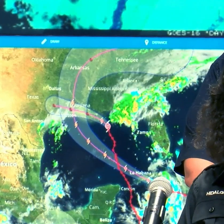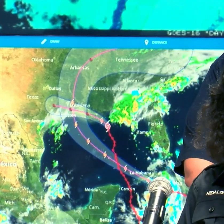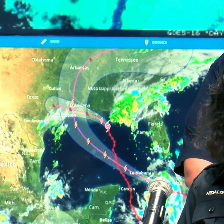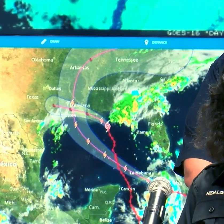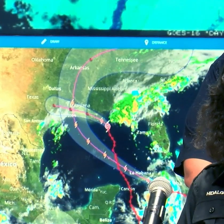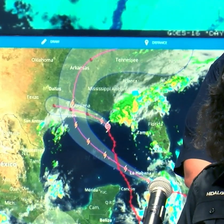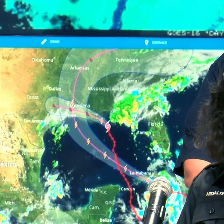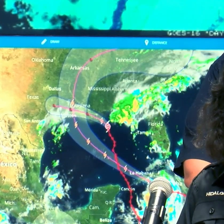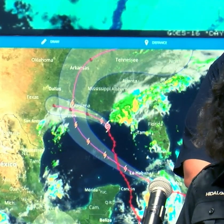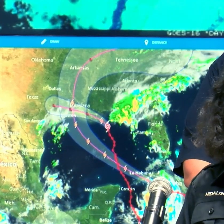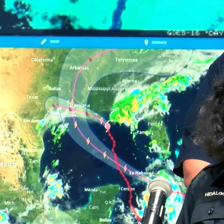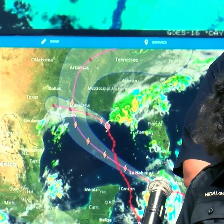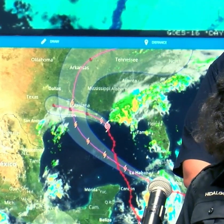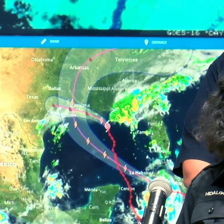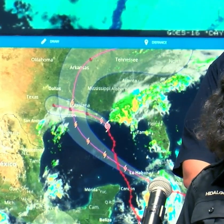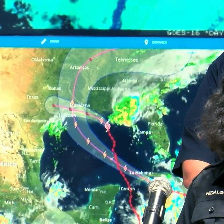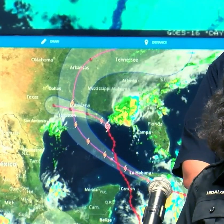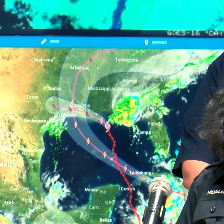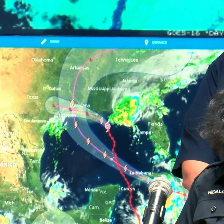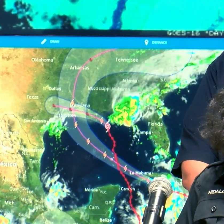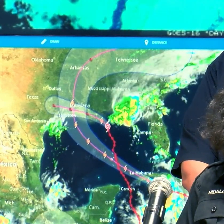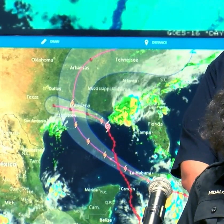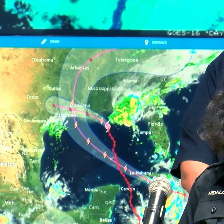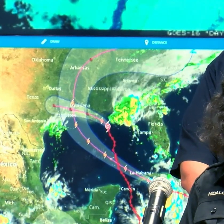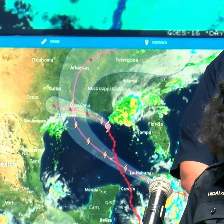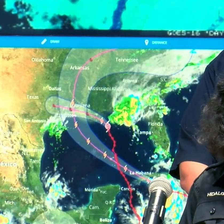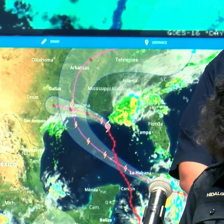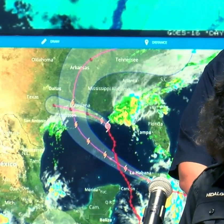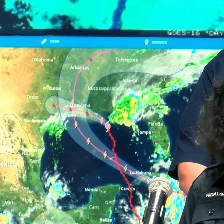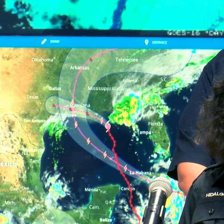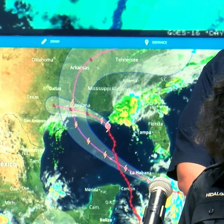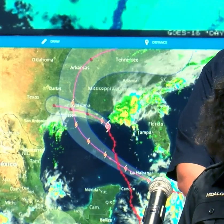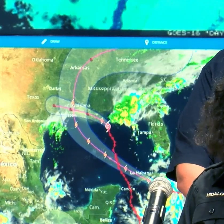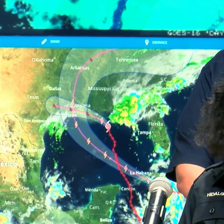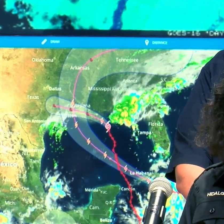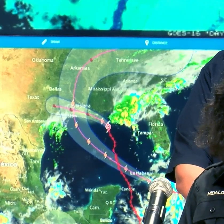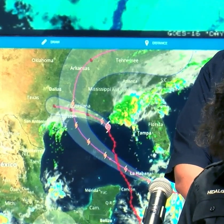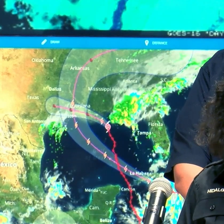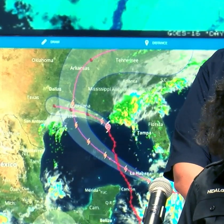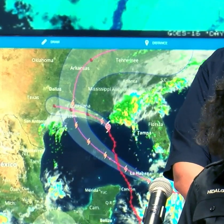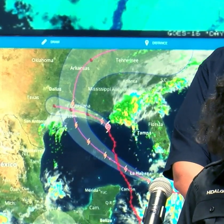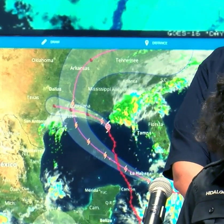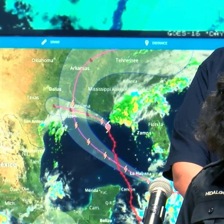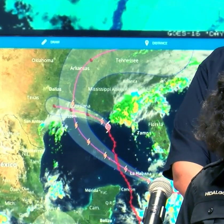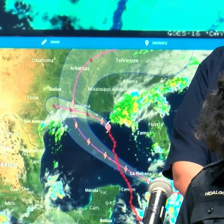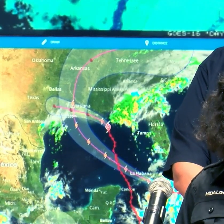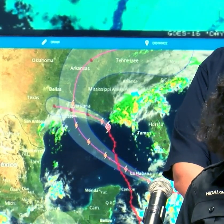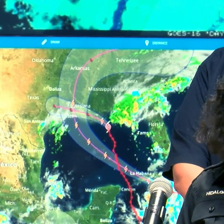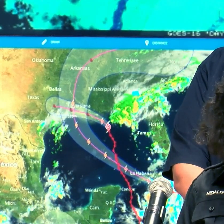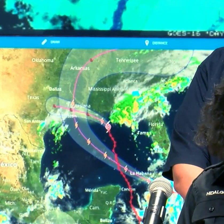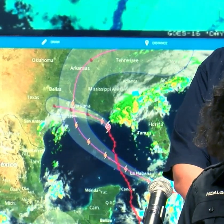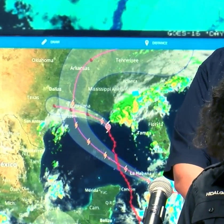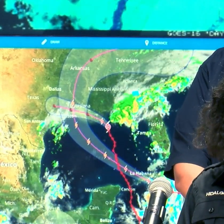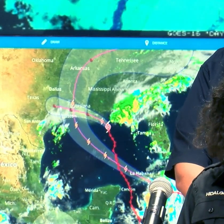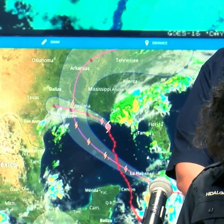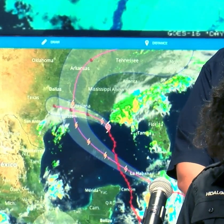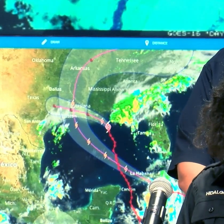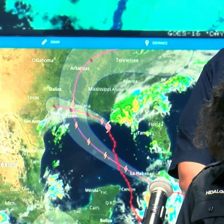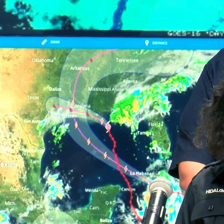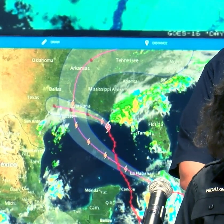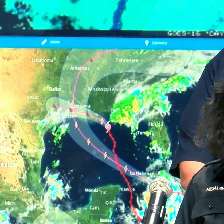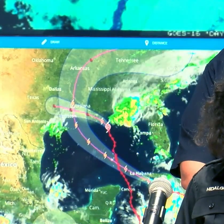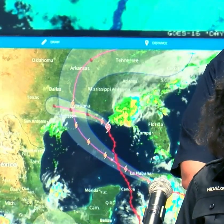Luisiana. Entonces, dependiendo de dónde aterrice ese huracán, veremos los impactos a nuestra